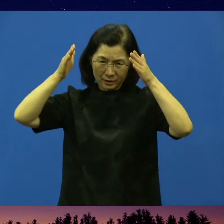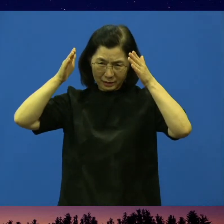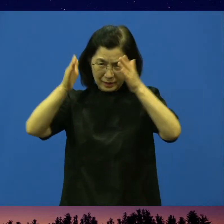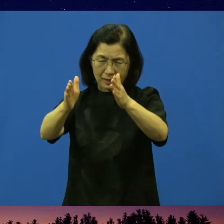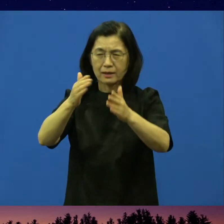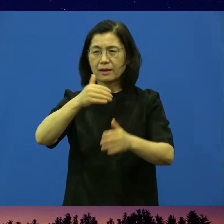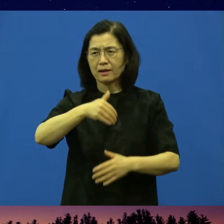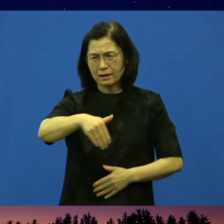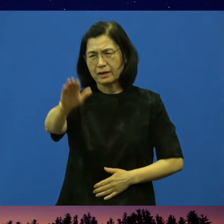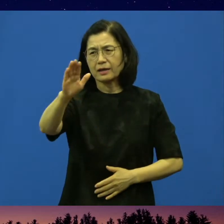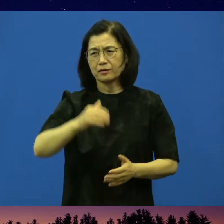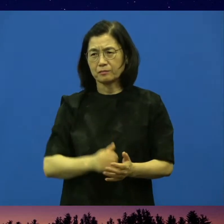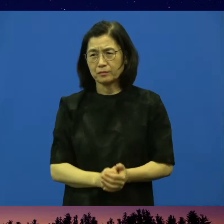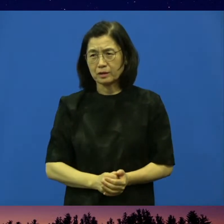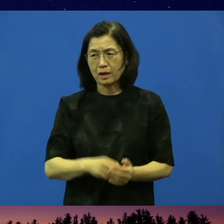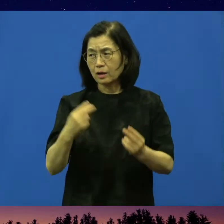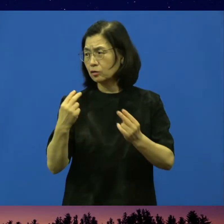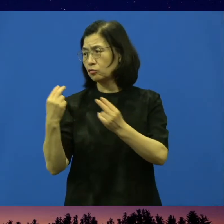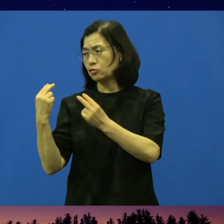정확하게 정해져 있어요.